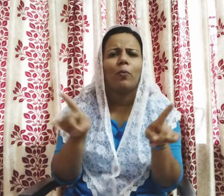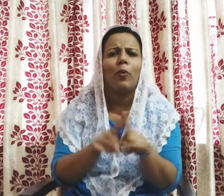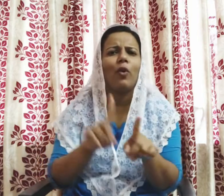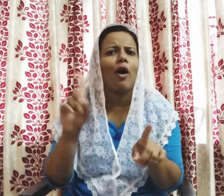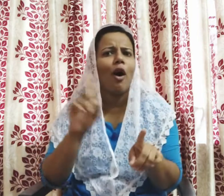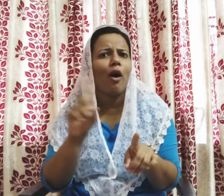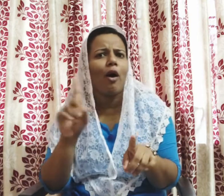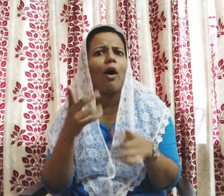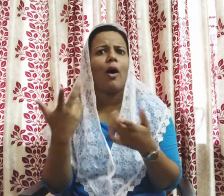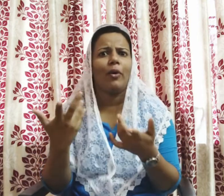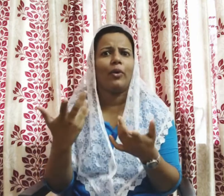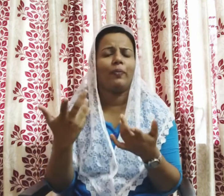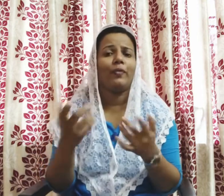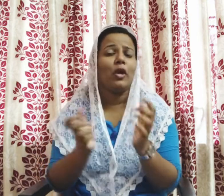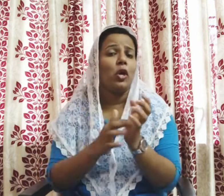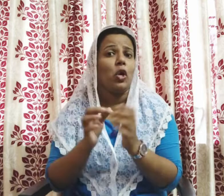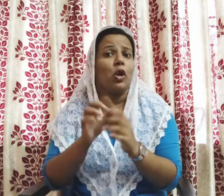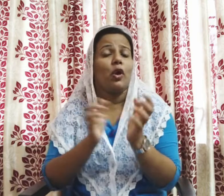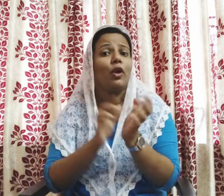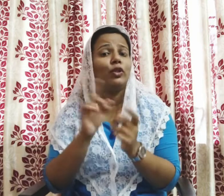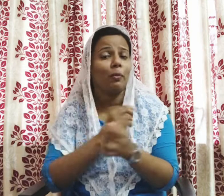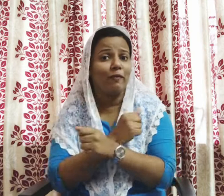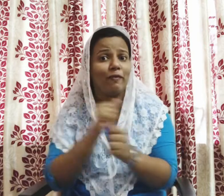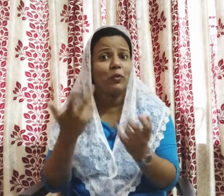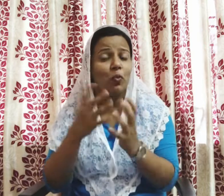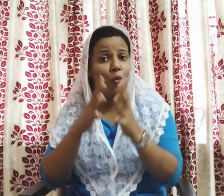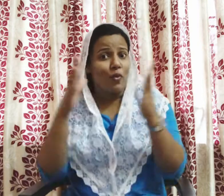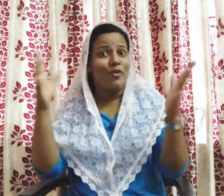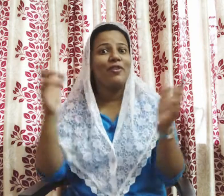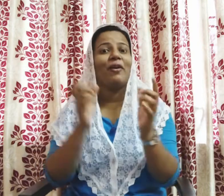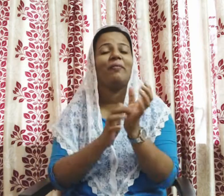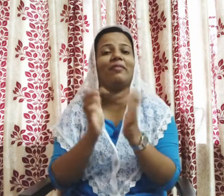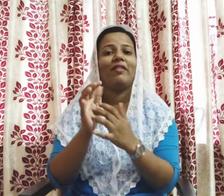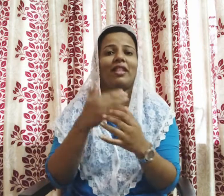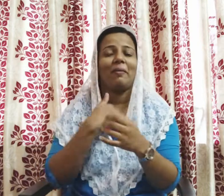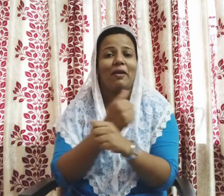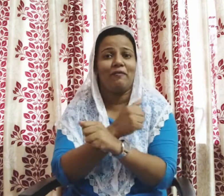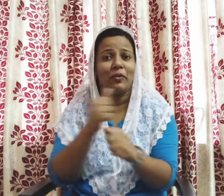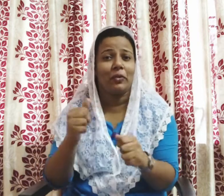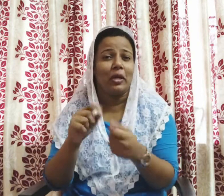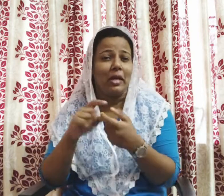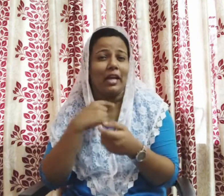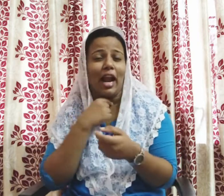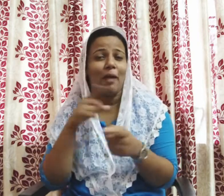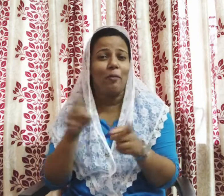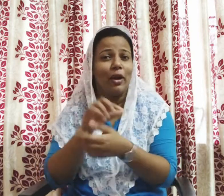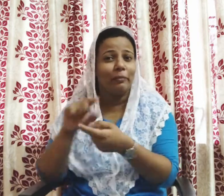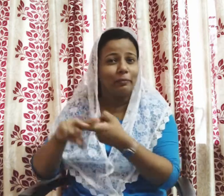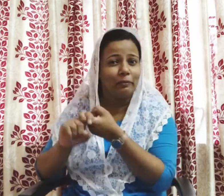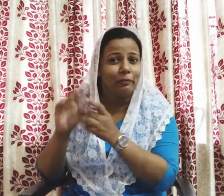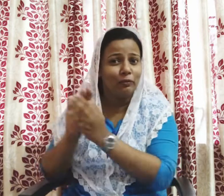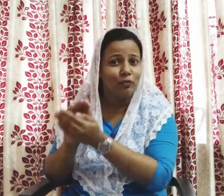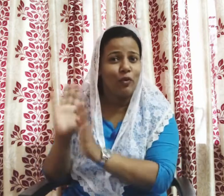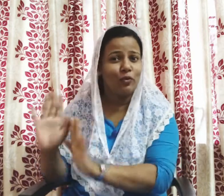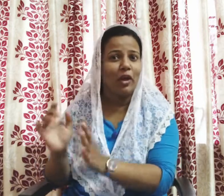എളിയവനെ തന്നിലും ബലമേറിയവൻ്റെ കയ്യിൽ നിന്നും, എളിയവനും ദരിദ്രനുമായവനെ കവർച്ചക്കാരൻ്റെ കയ്യിൽ നിന്നും അങ്ങ് രക്ഷിക്കുന്നു എന്ന്